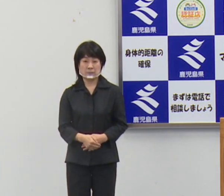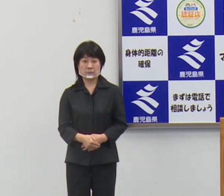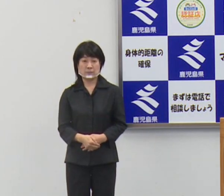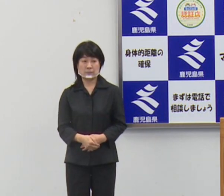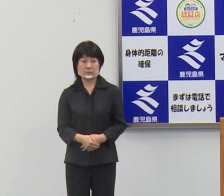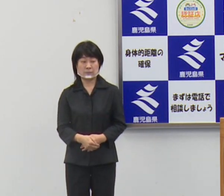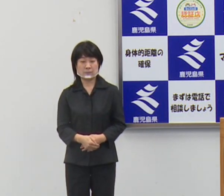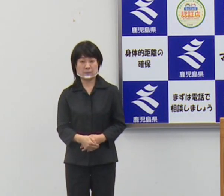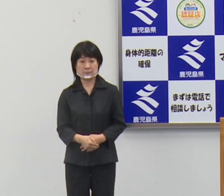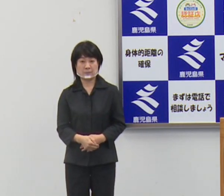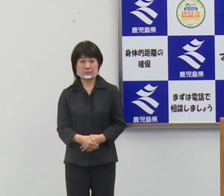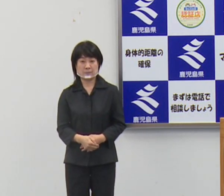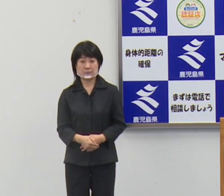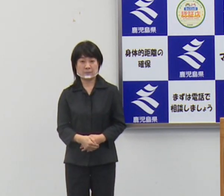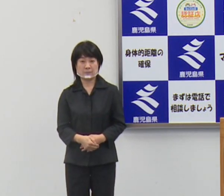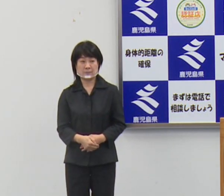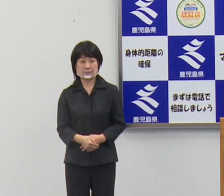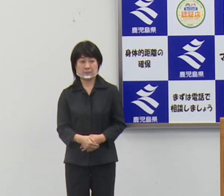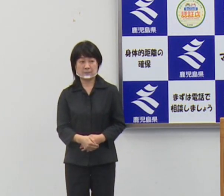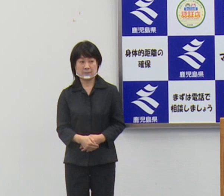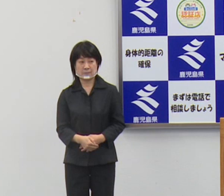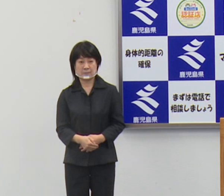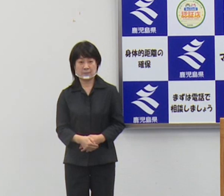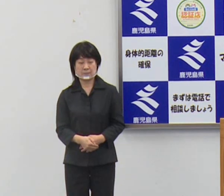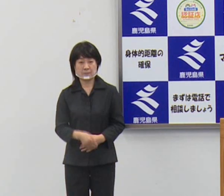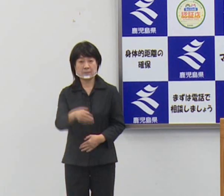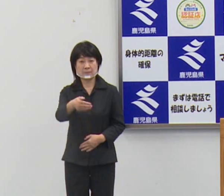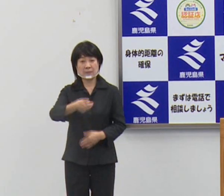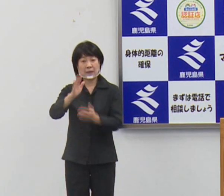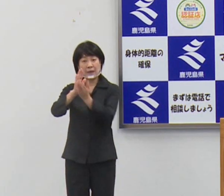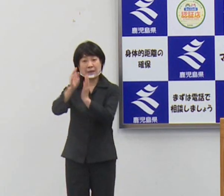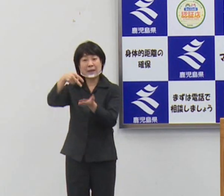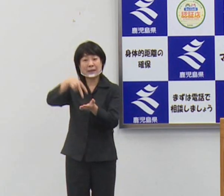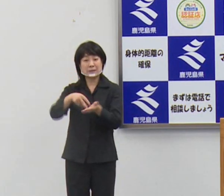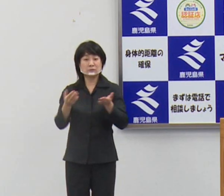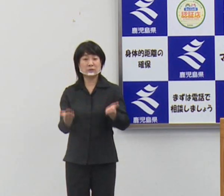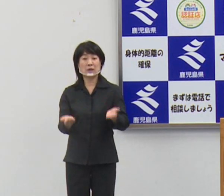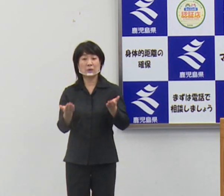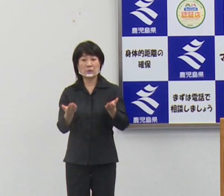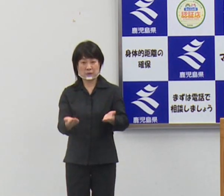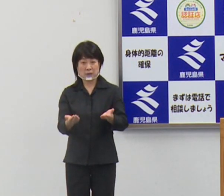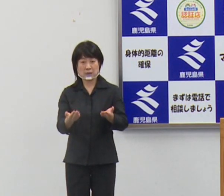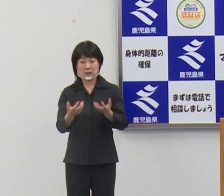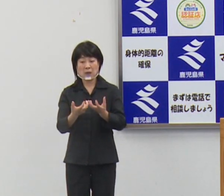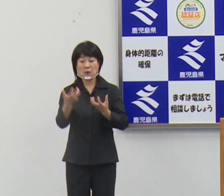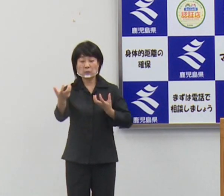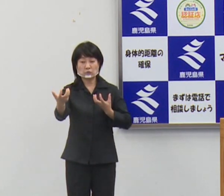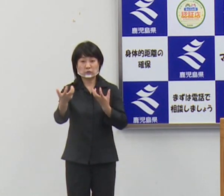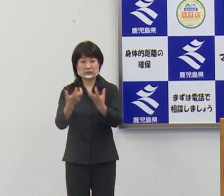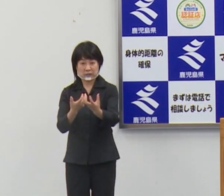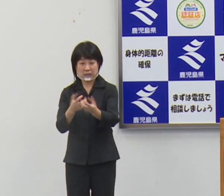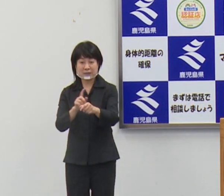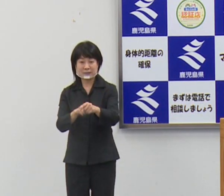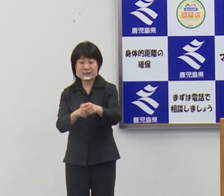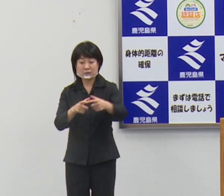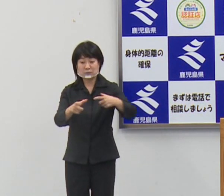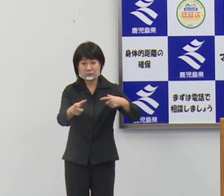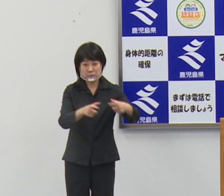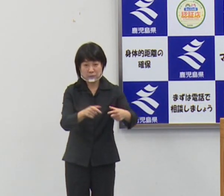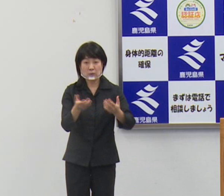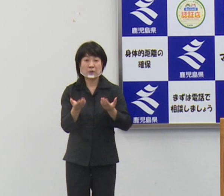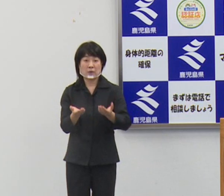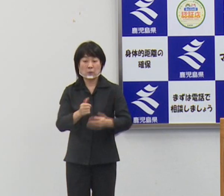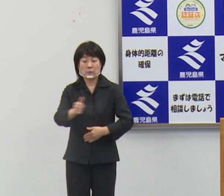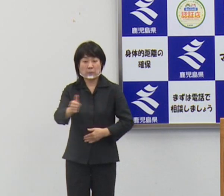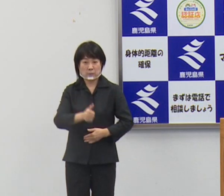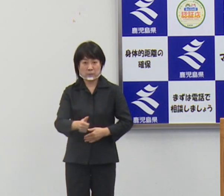かりました。今県立の学校で、分散登校や時差登校をしている学校はそれぞ